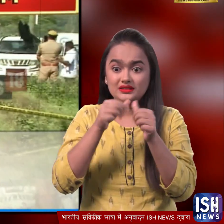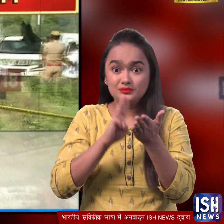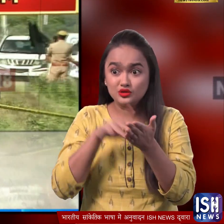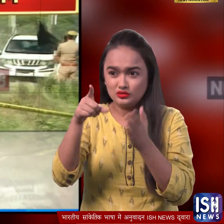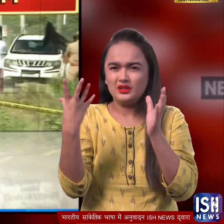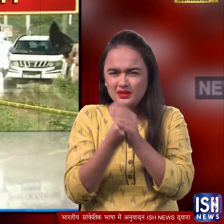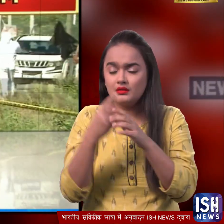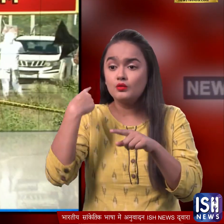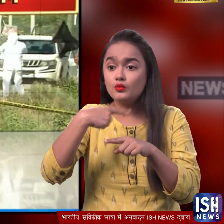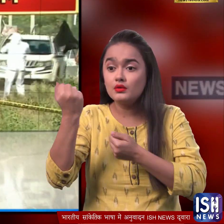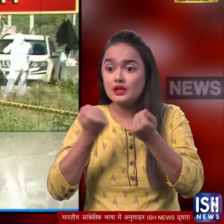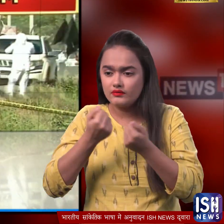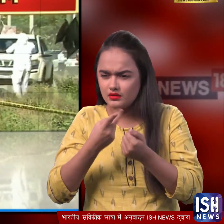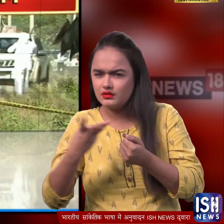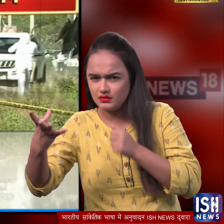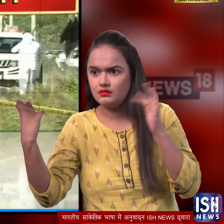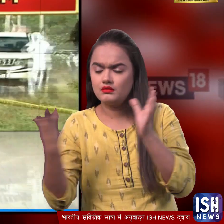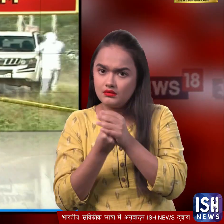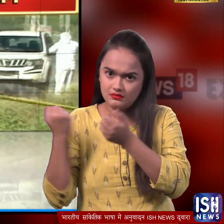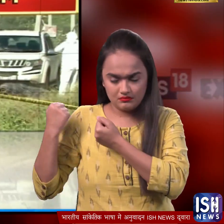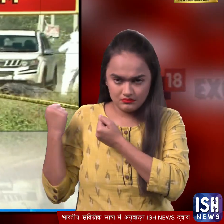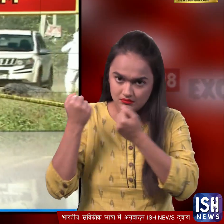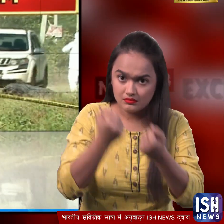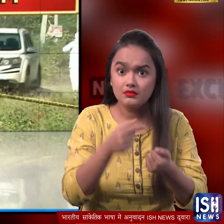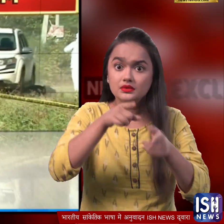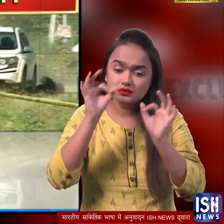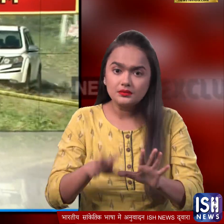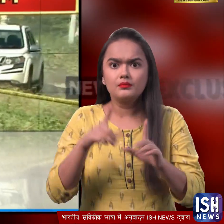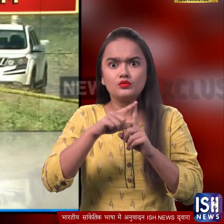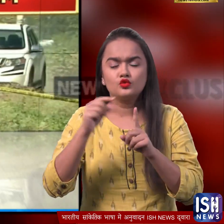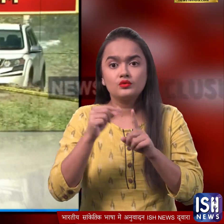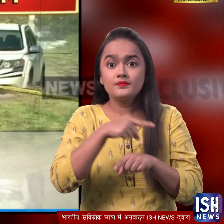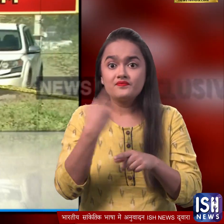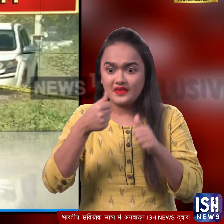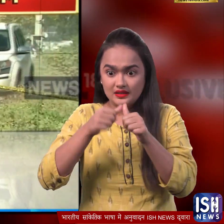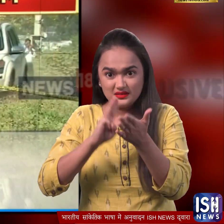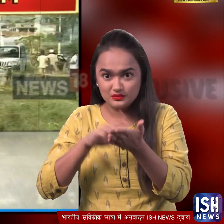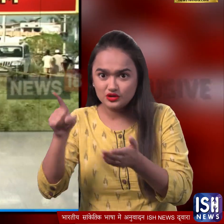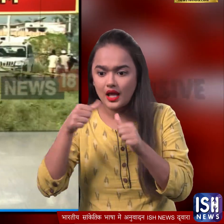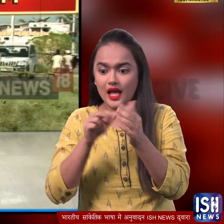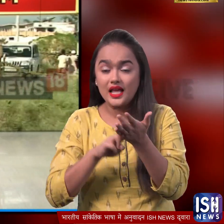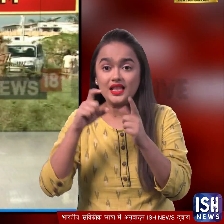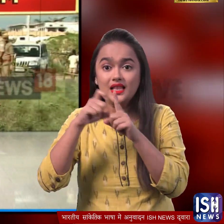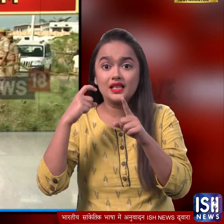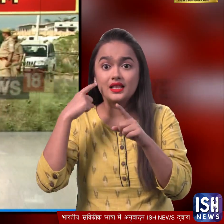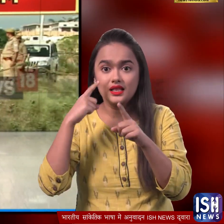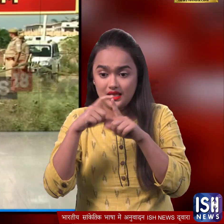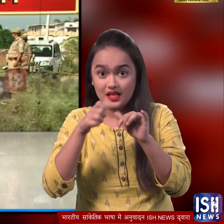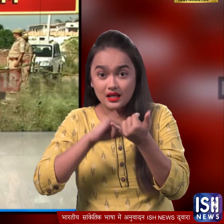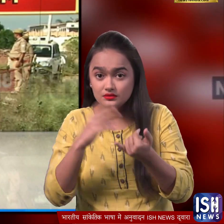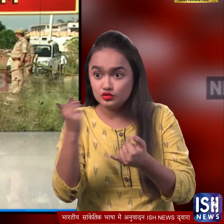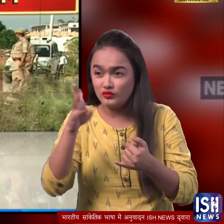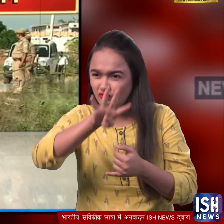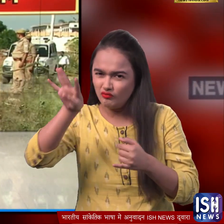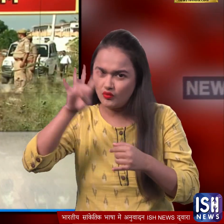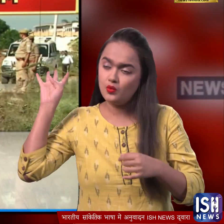मिश्रा समेत दूसरे आरोपियों को वहां ले जा सकती है और उसने वही किया। वो आशीष मिश्रा और अंकित दास समेत चारों आरोपियों को